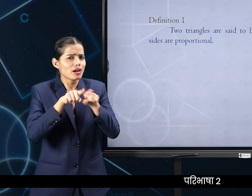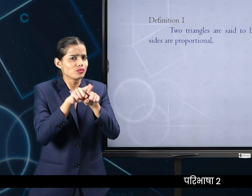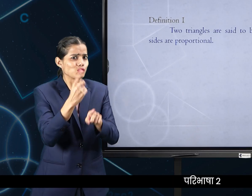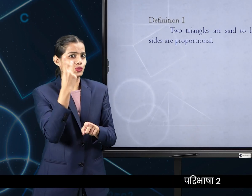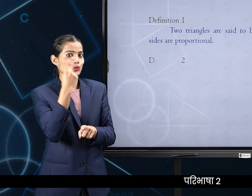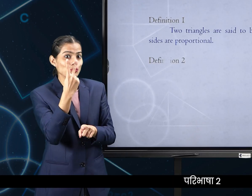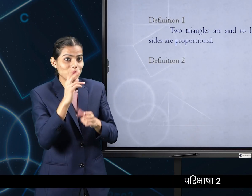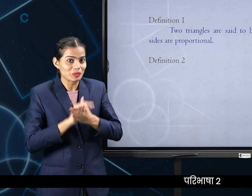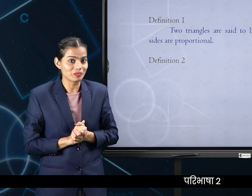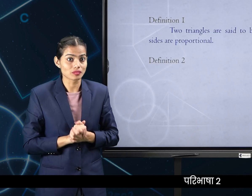परिभाषा 2।